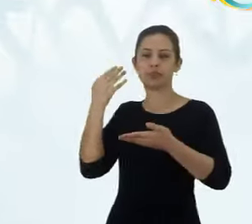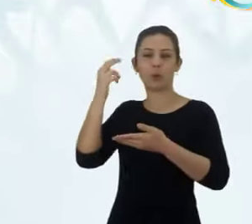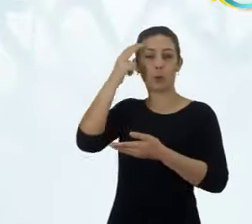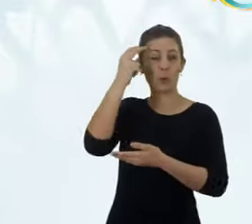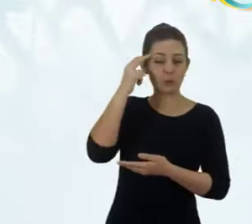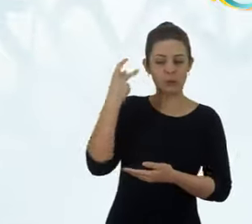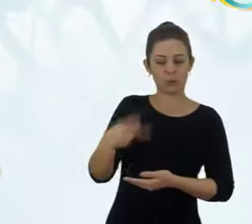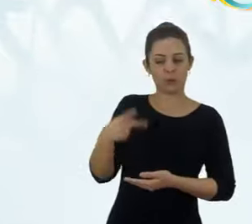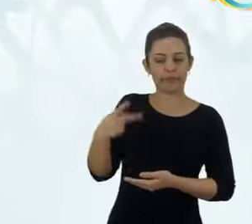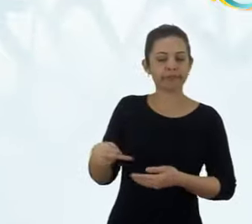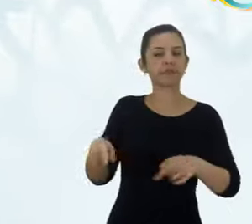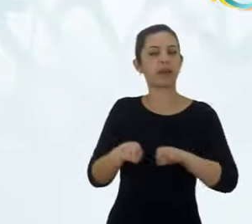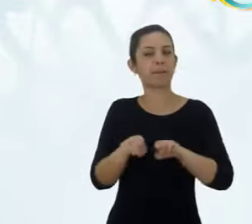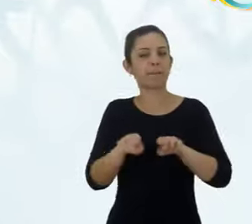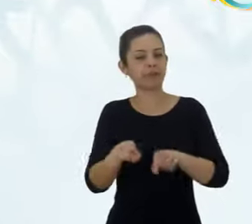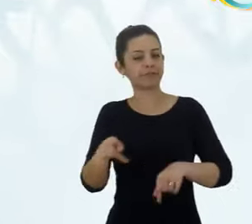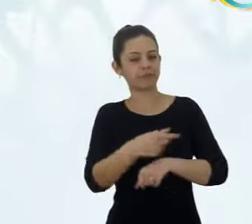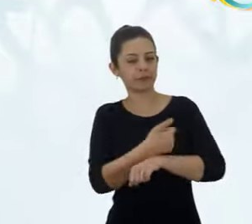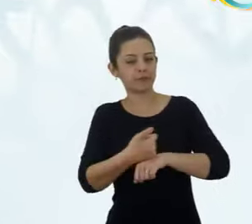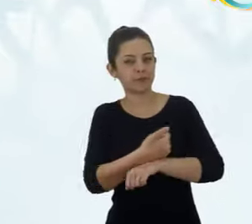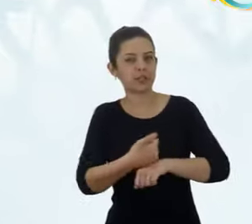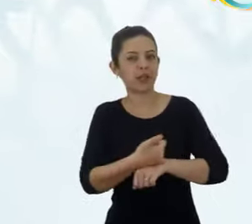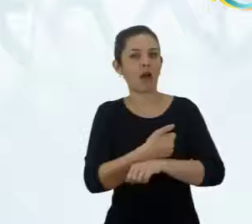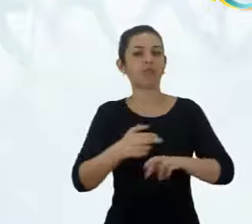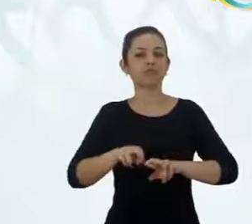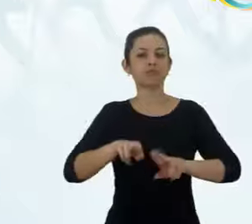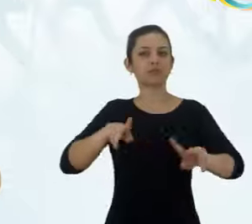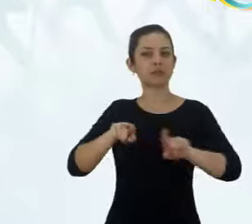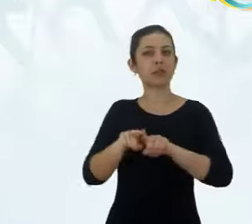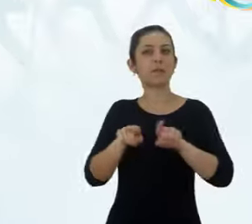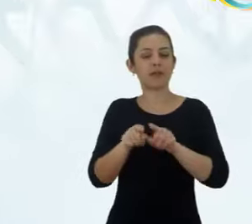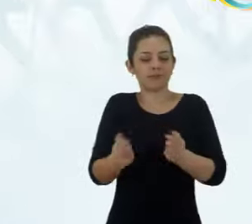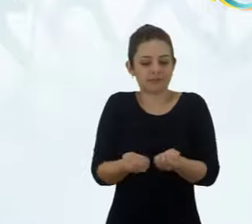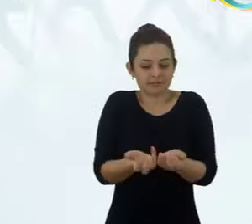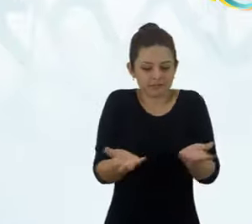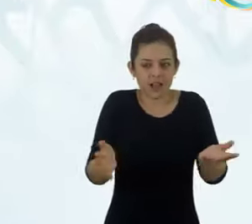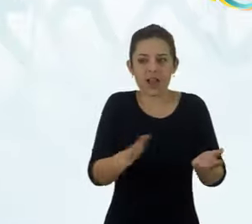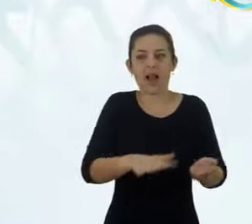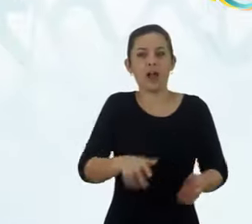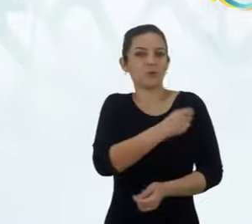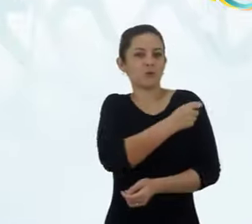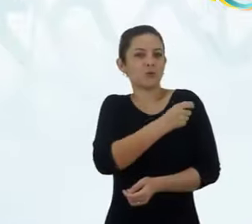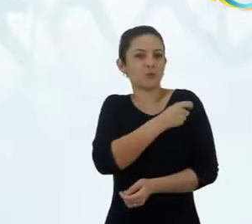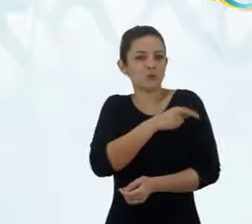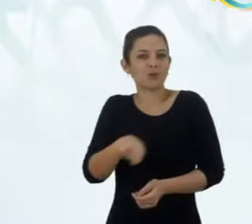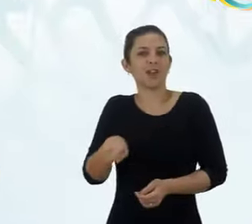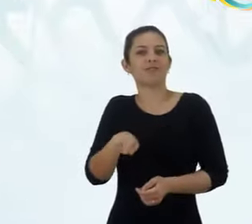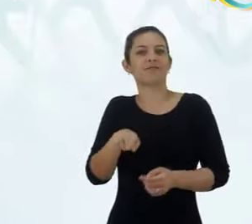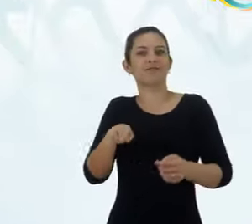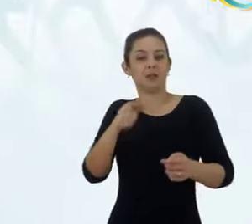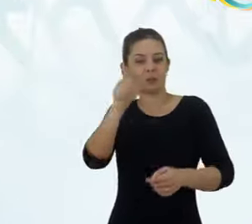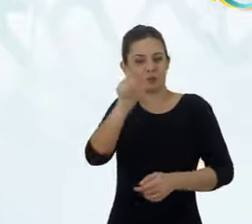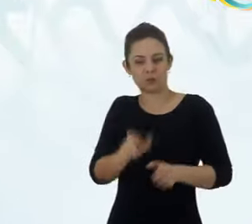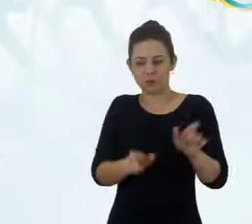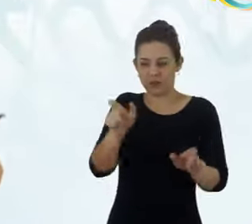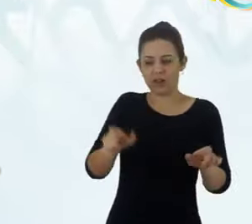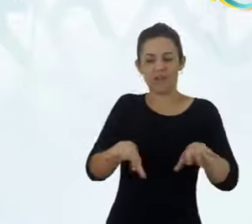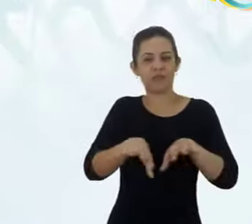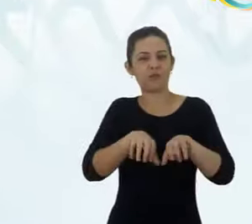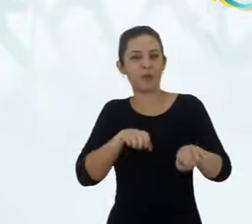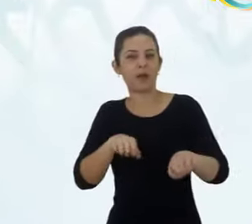sua cultura, ter esse profissional diferenciado e proporcionar que realmente aquele aluno saia como um